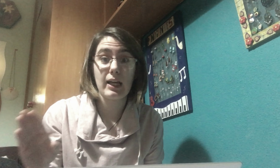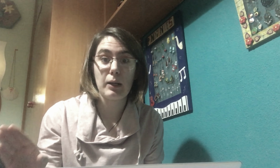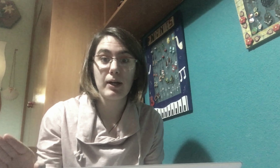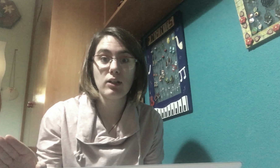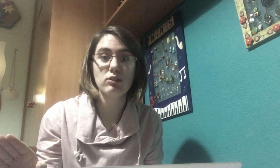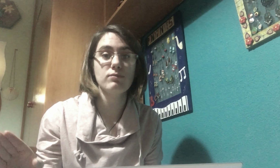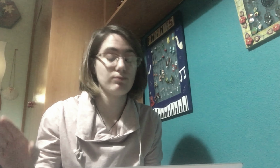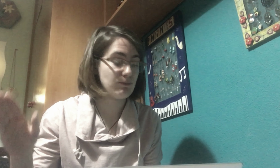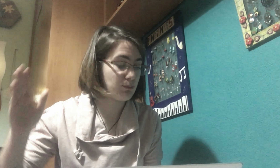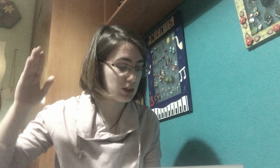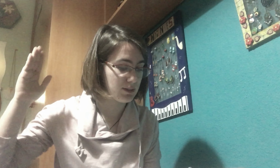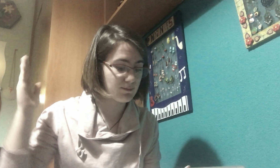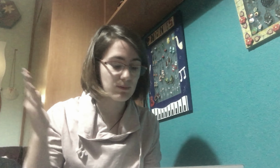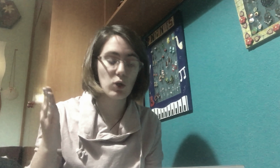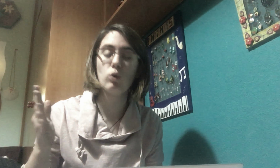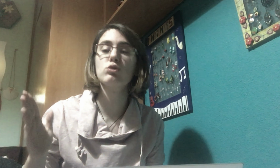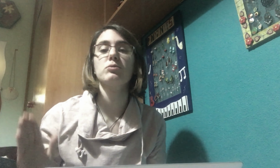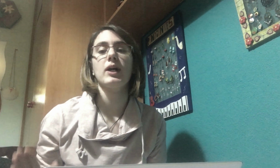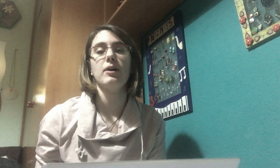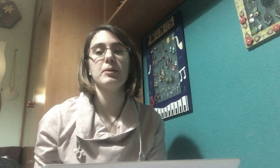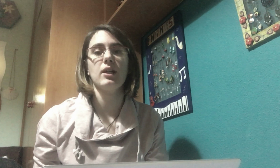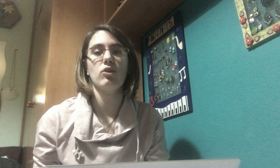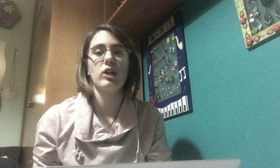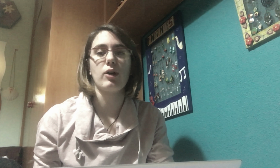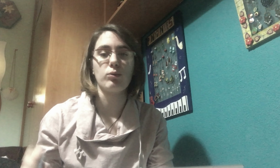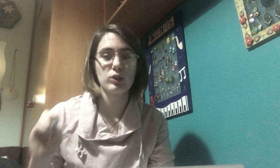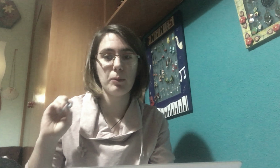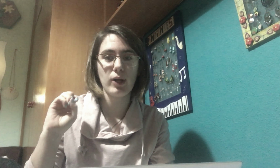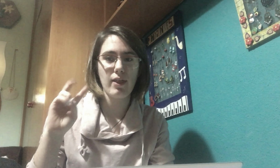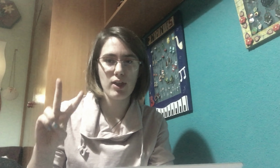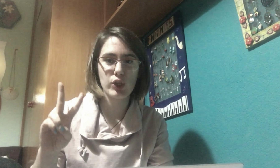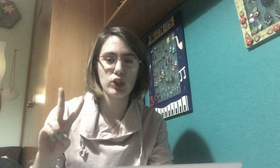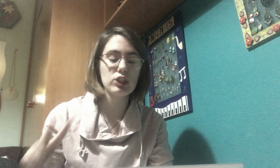que grabarlo Pues justo me acaba de pasar con Arrow temporada 2